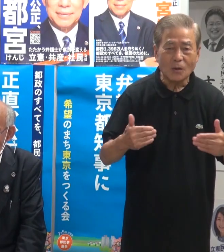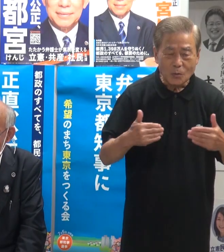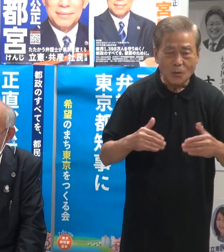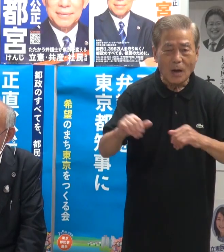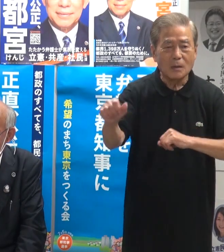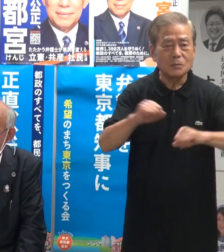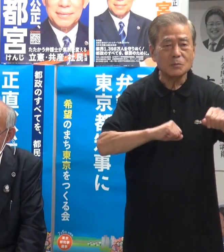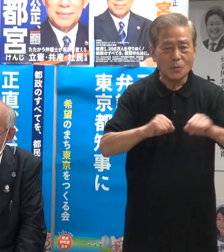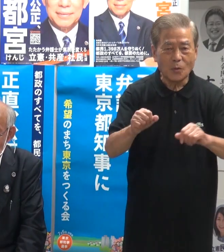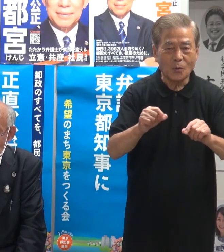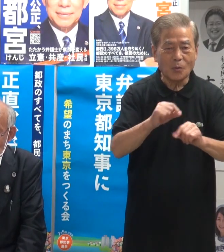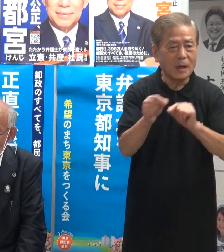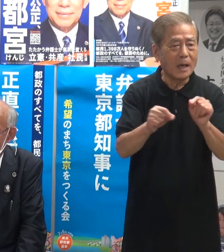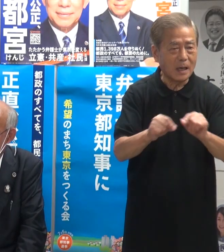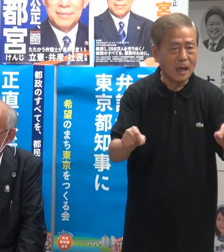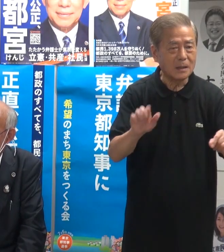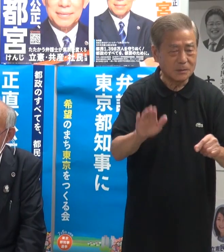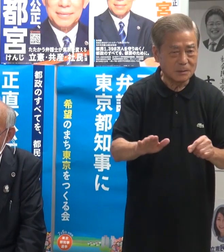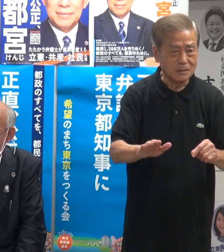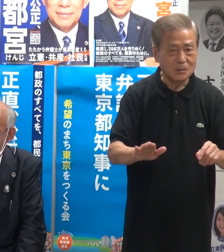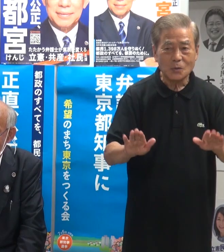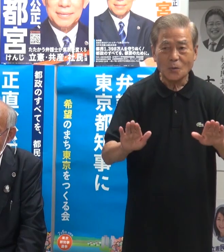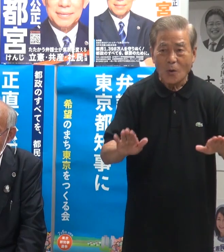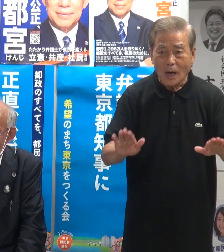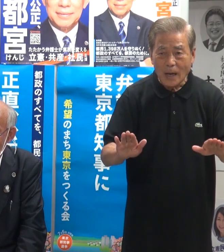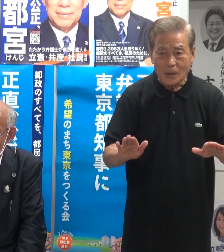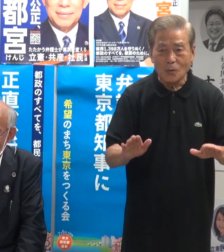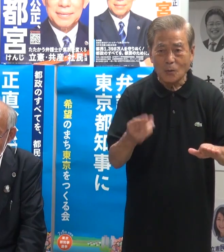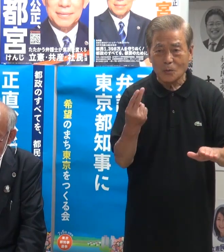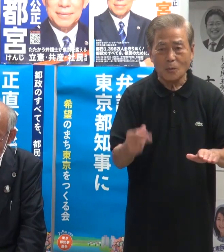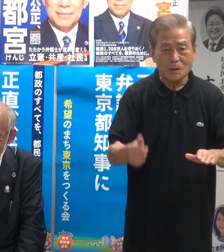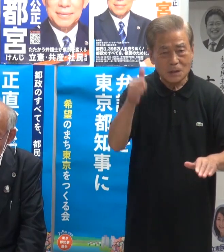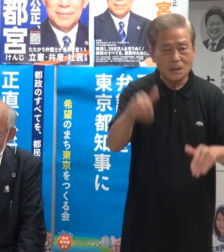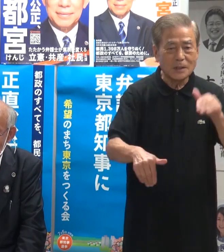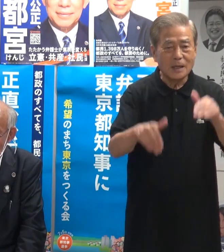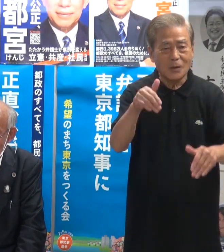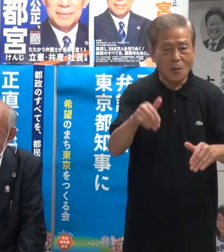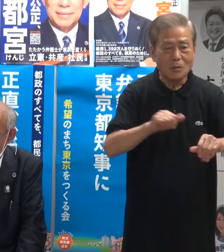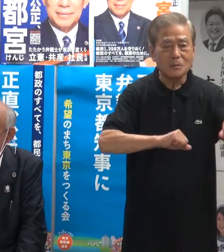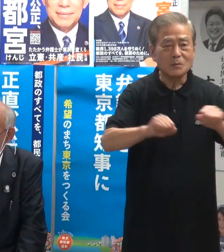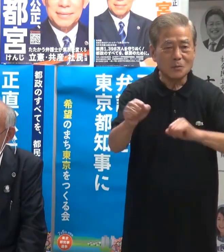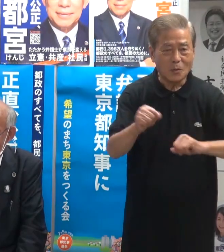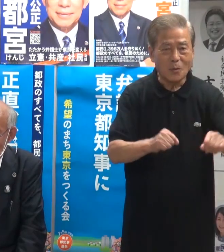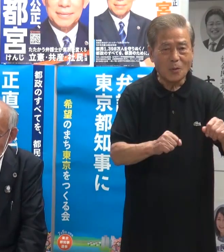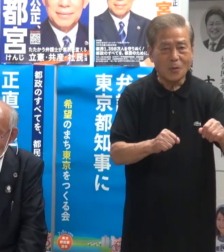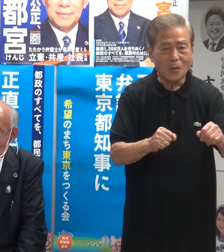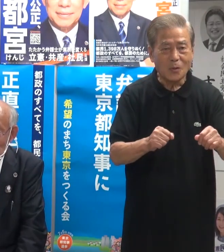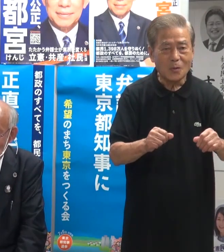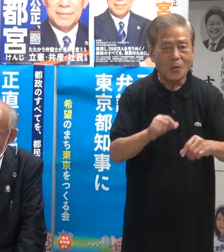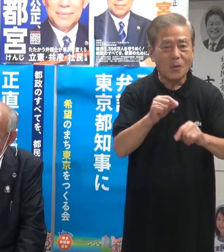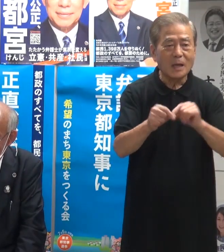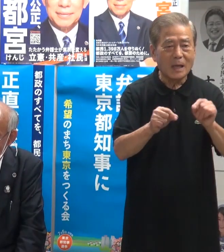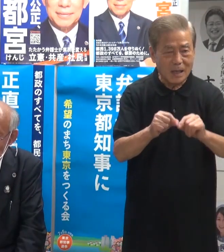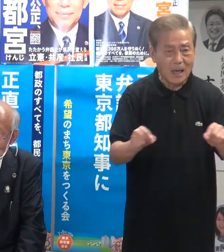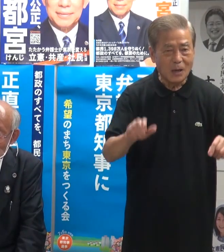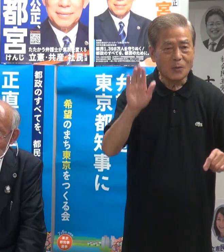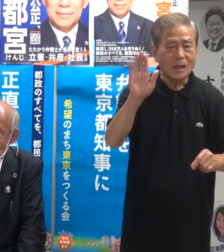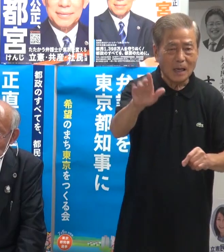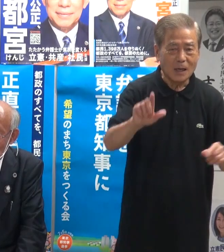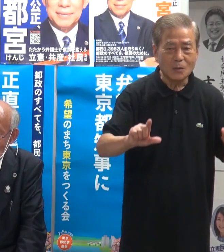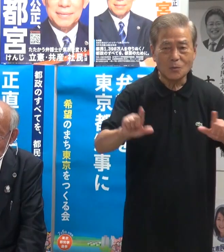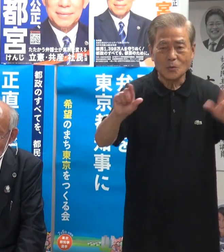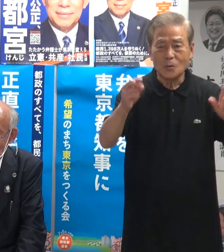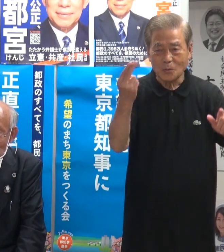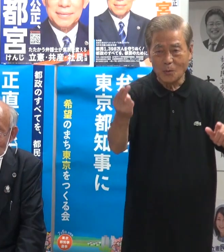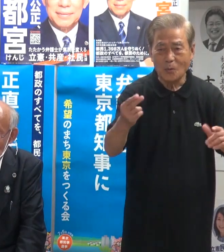運動があの次の、選挙もそうですし、都政を変える、あるいは国